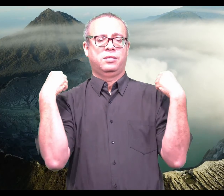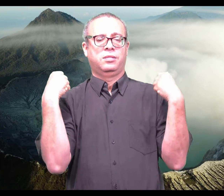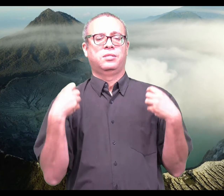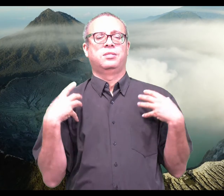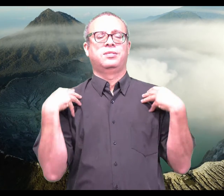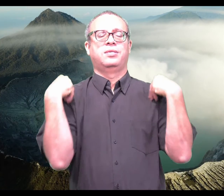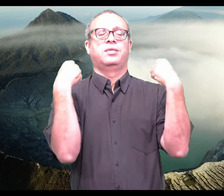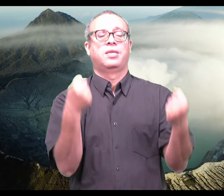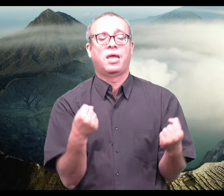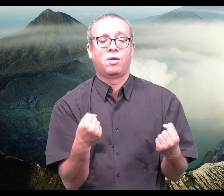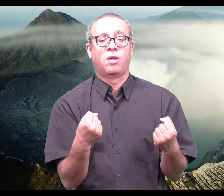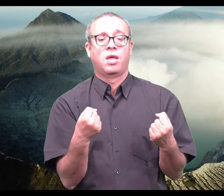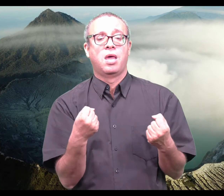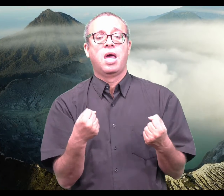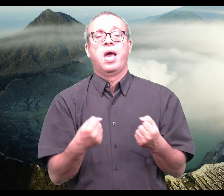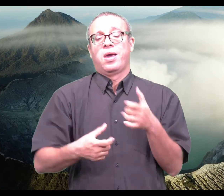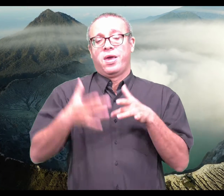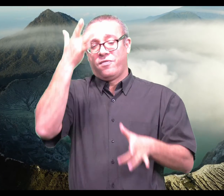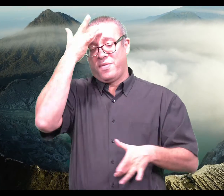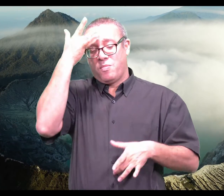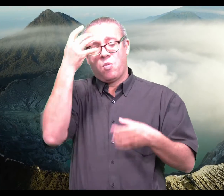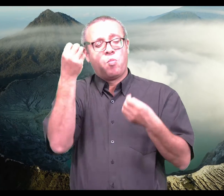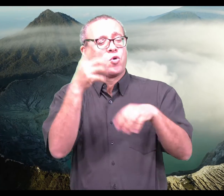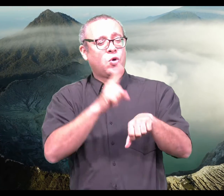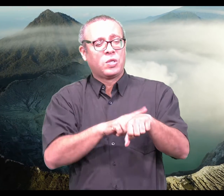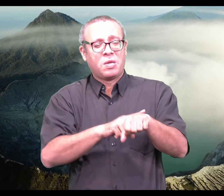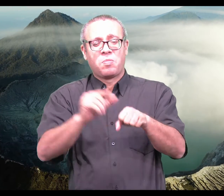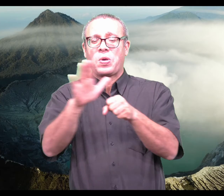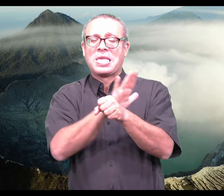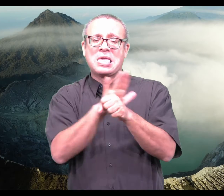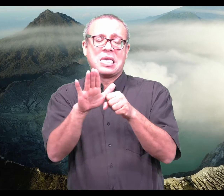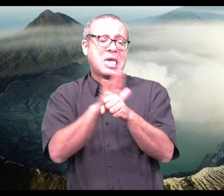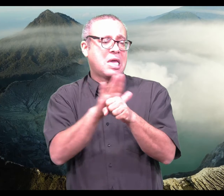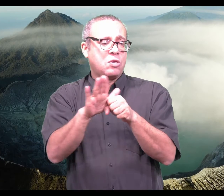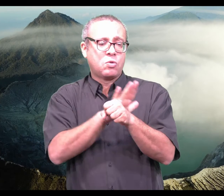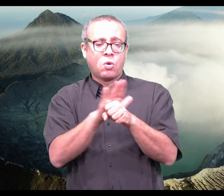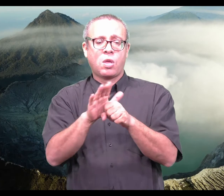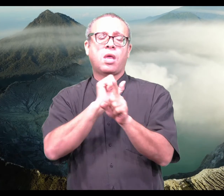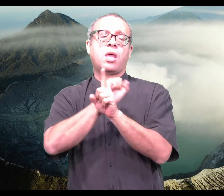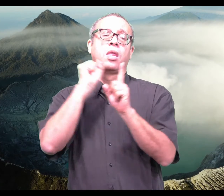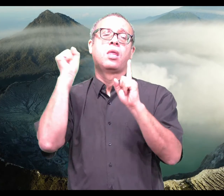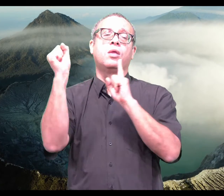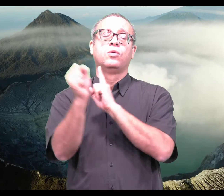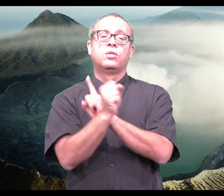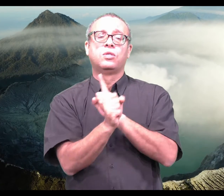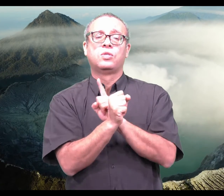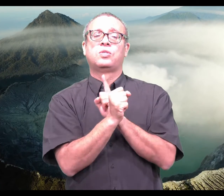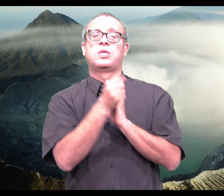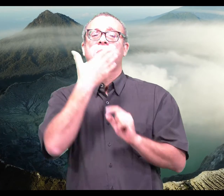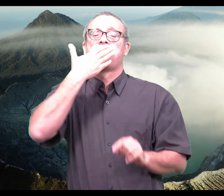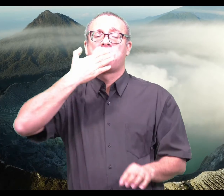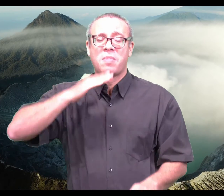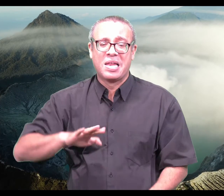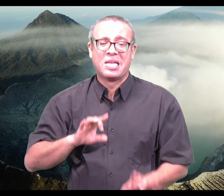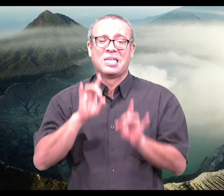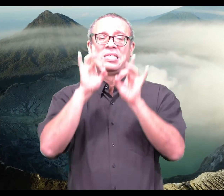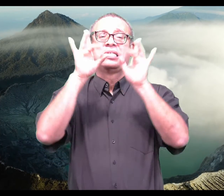estado muy avanzado. Dice en Lucas 5:12 que estaba lleno de lepra. Su condición era terrible, pero